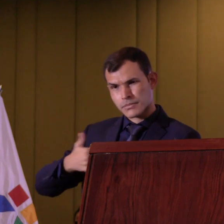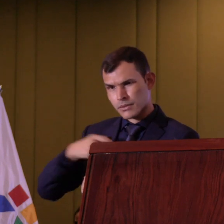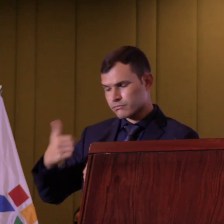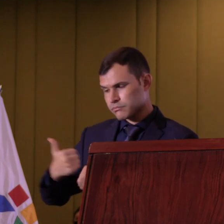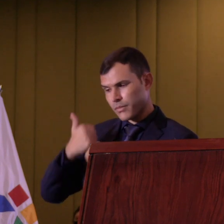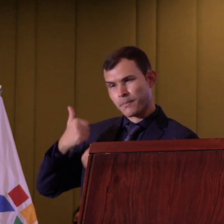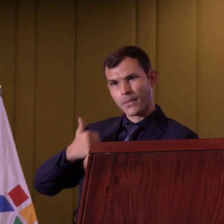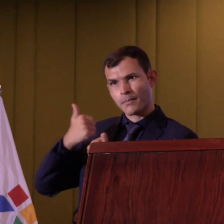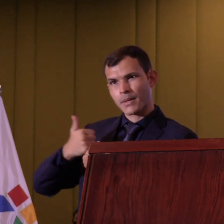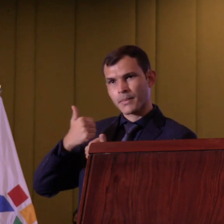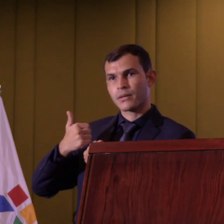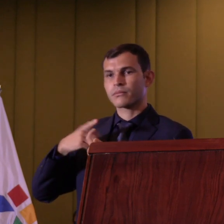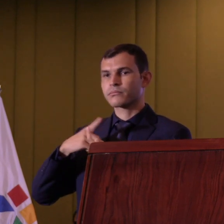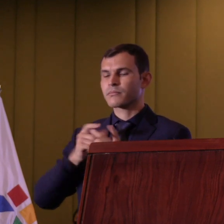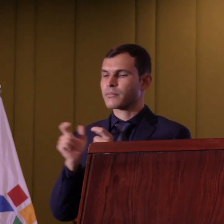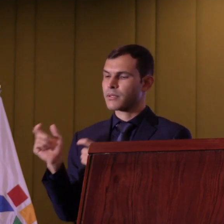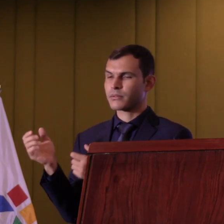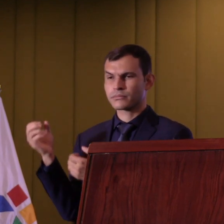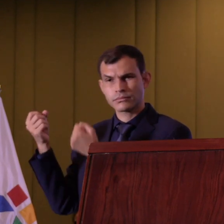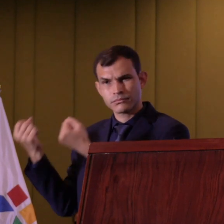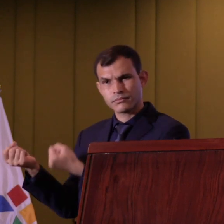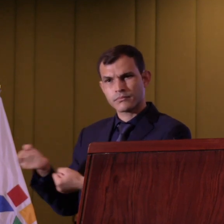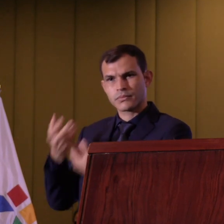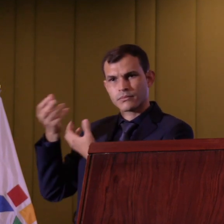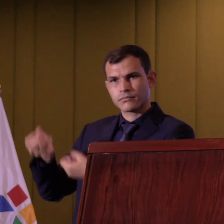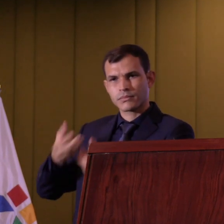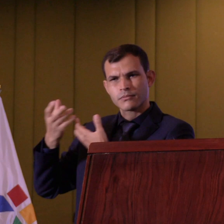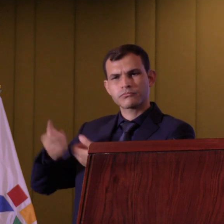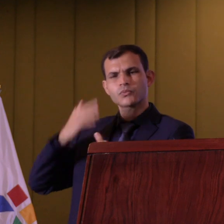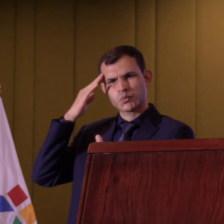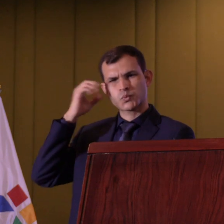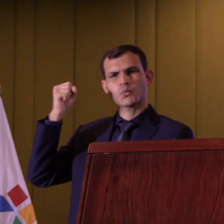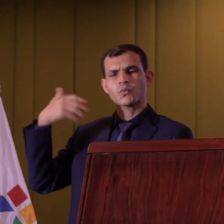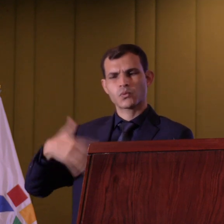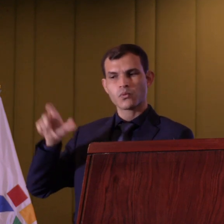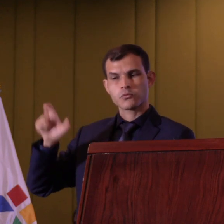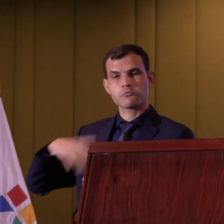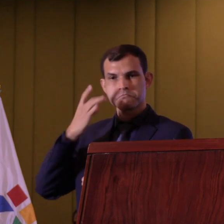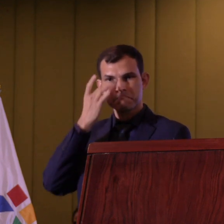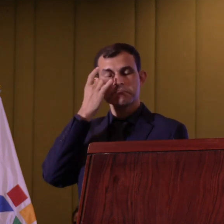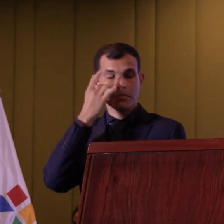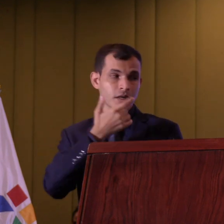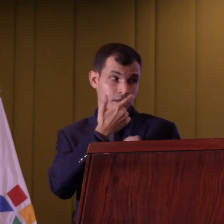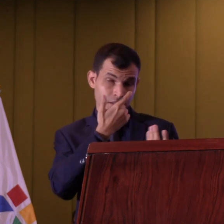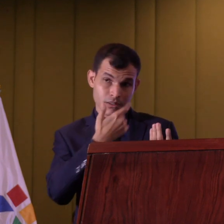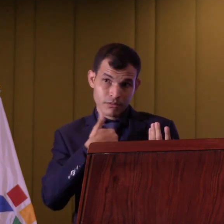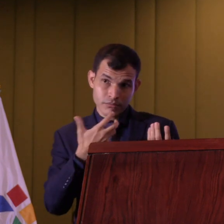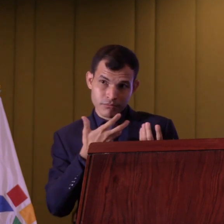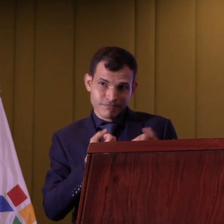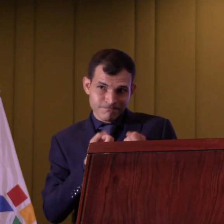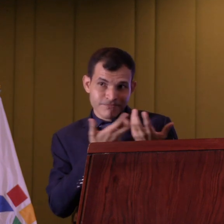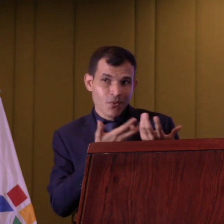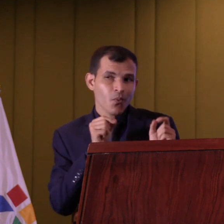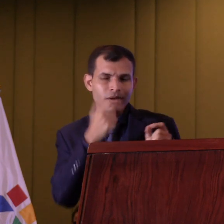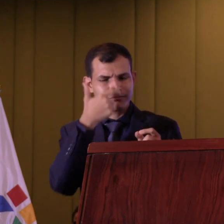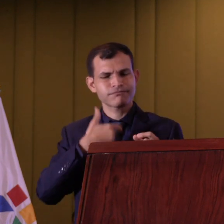sincero testemunho. O chanceler sabe o que eu estou falando, e se o senhor me permite, eu que sou seu fã, o